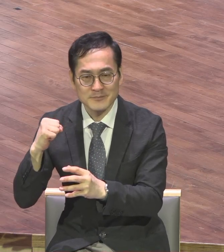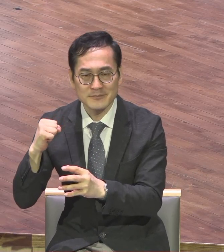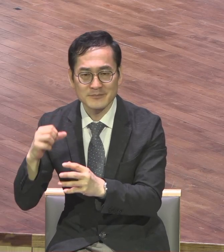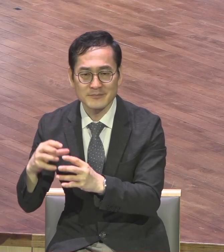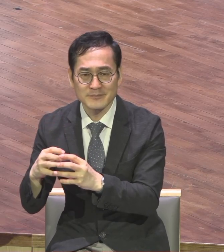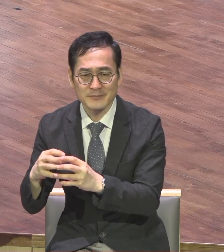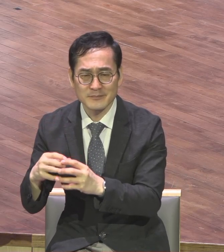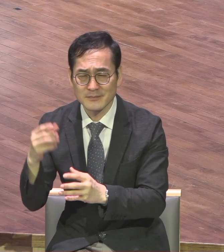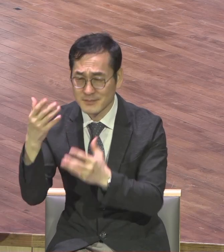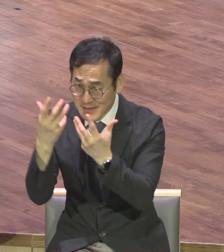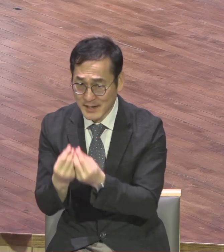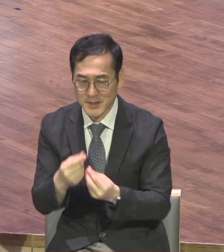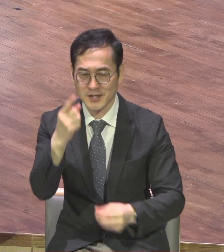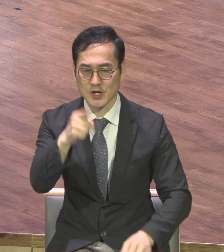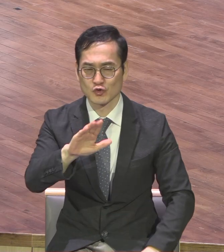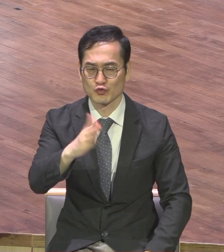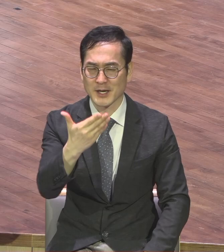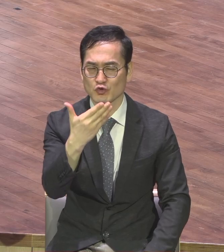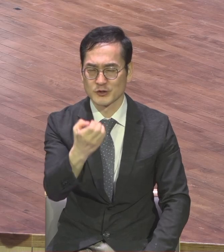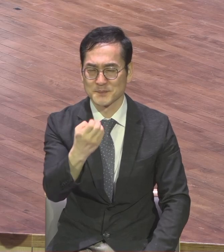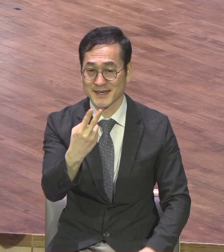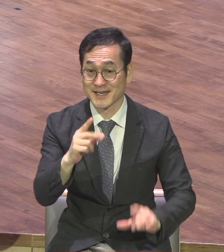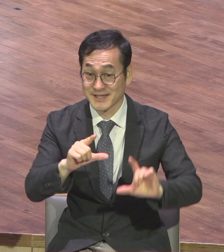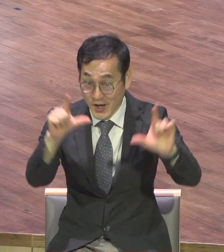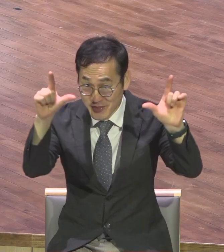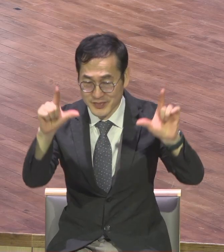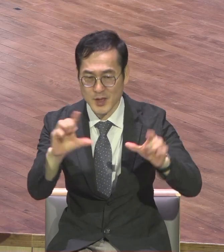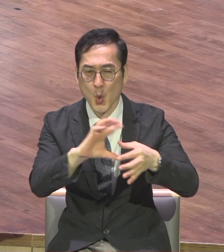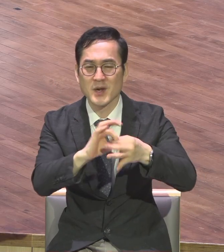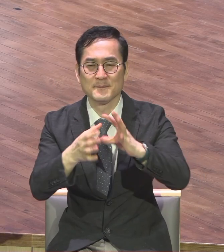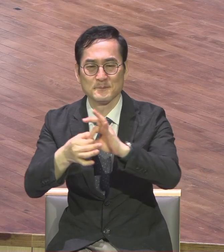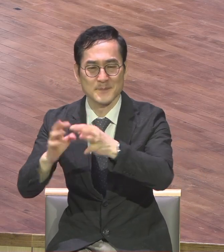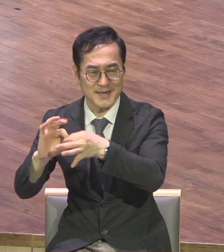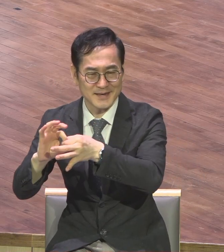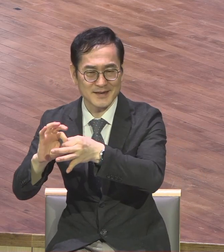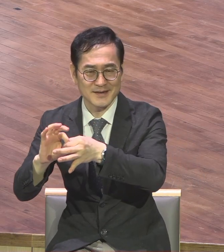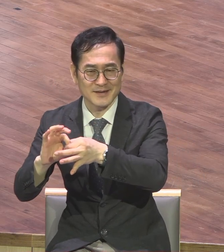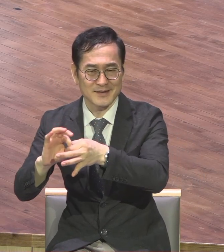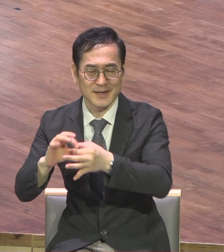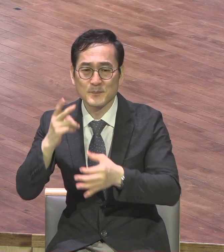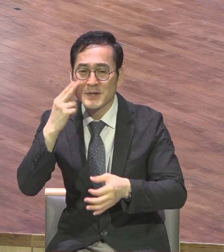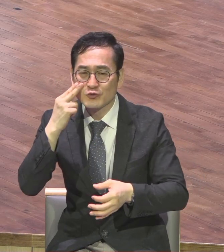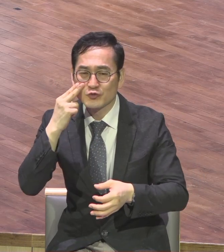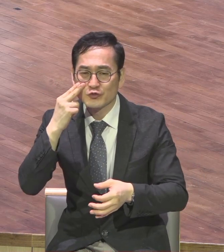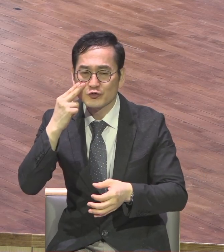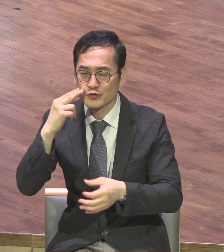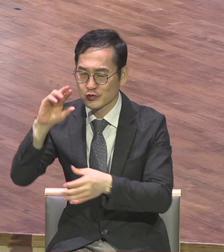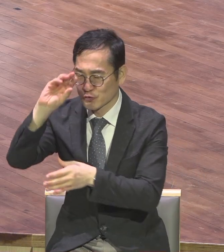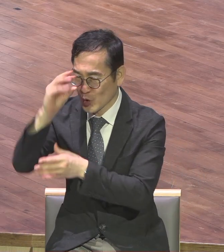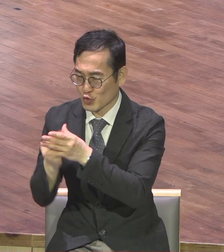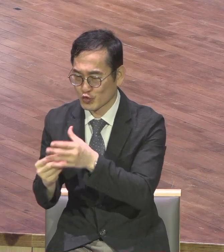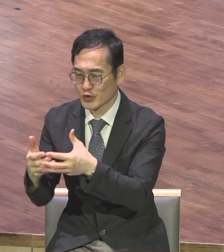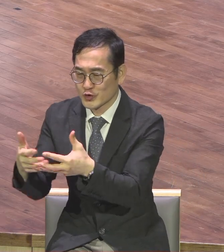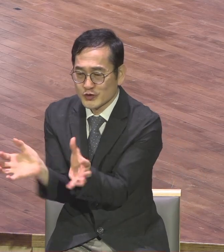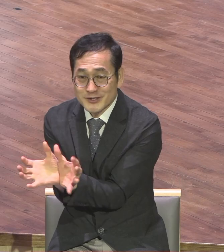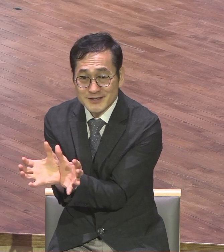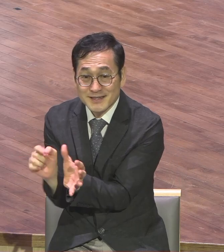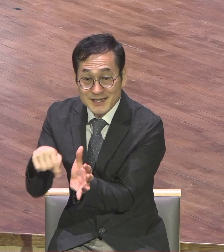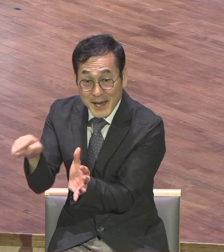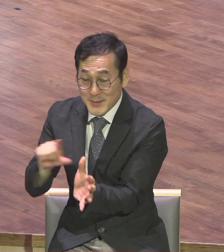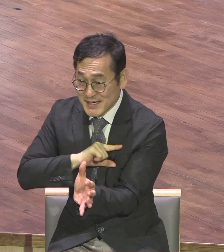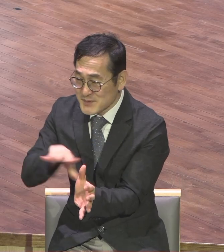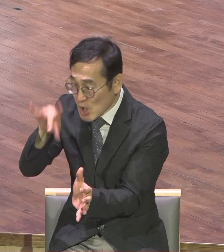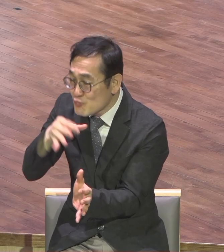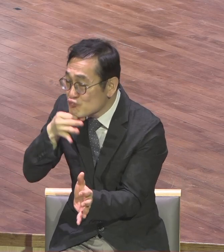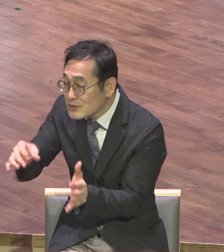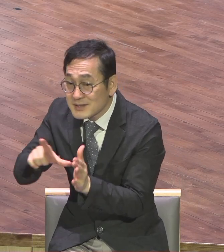말합니다. 1992년 바로 세레나 올림픽 그때 출전한 미국 농구 선수단을 가리켜서